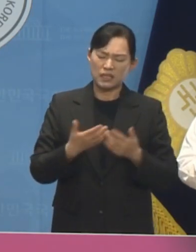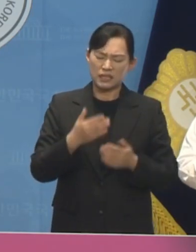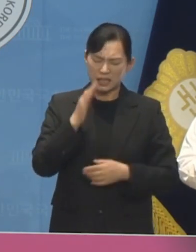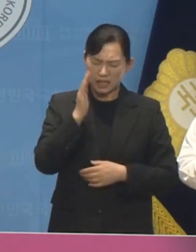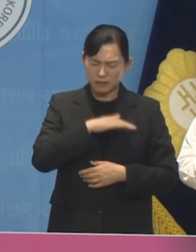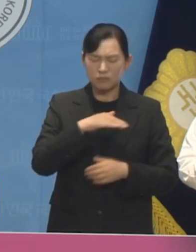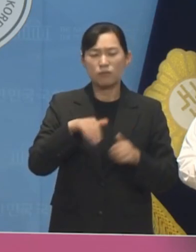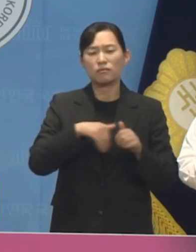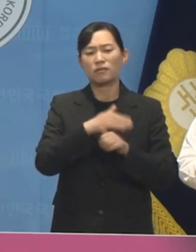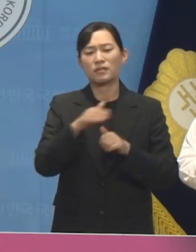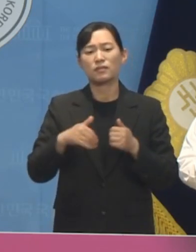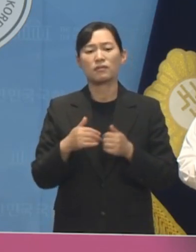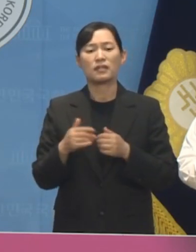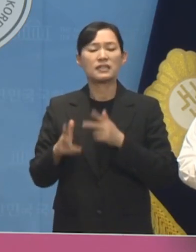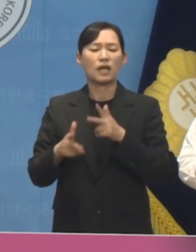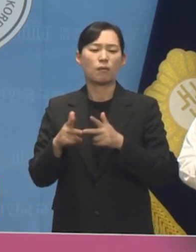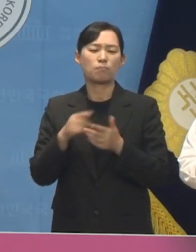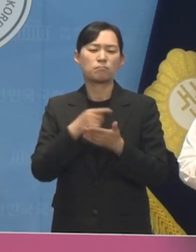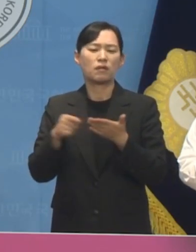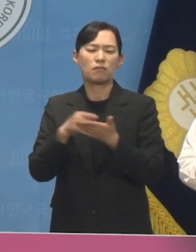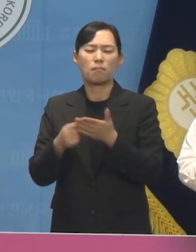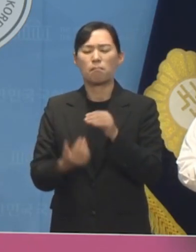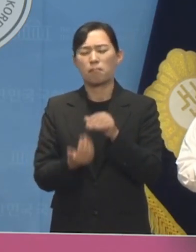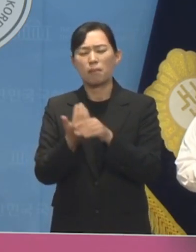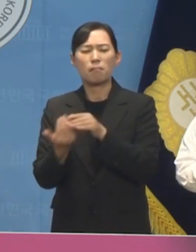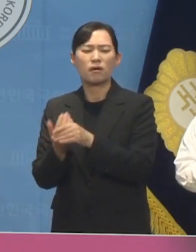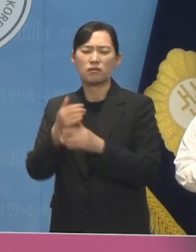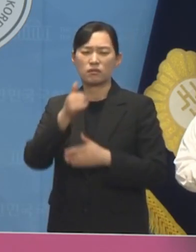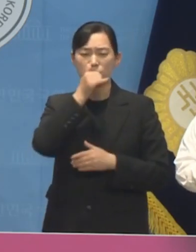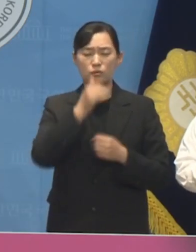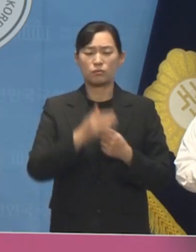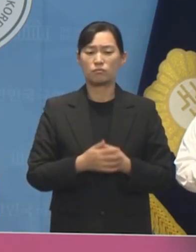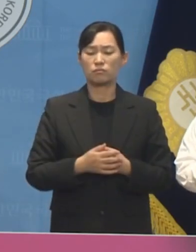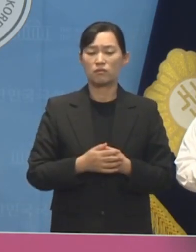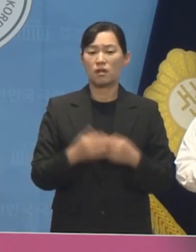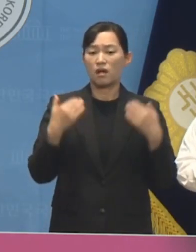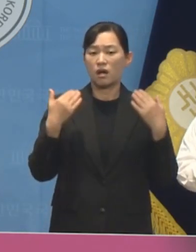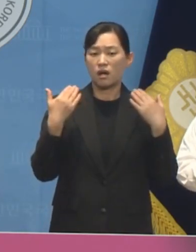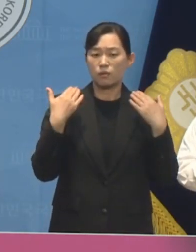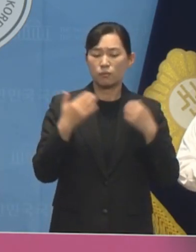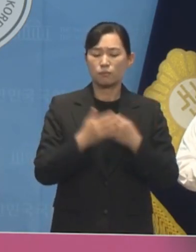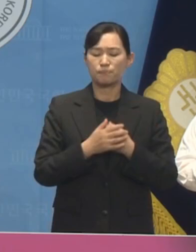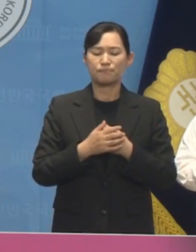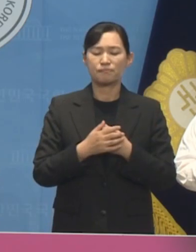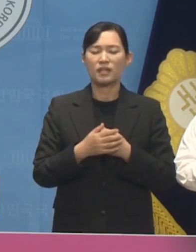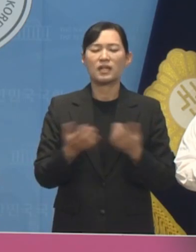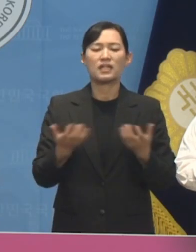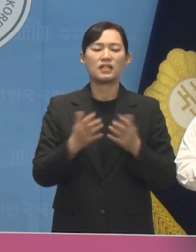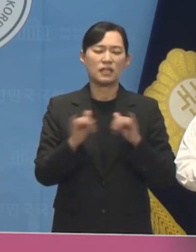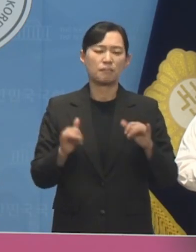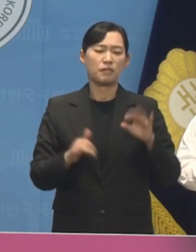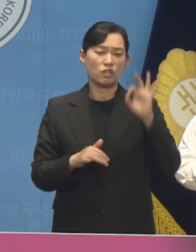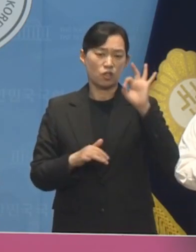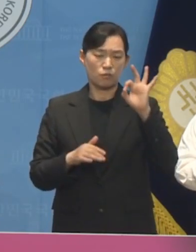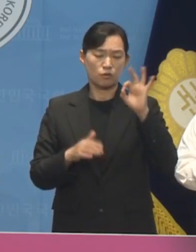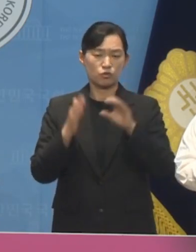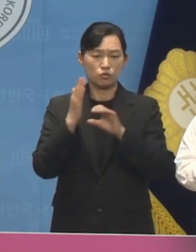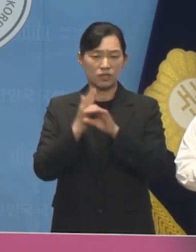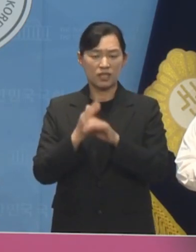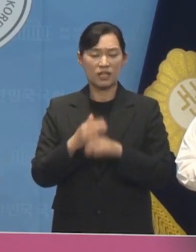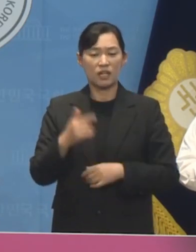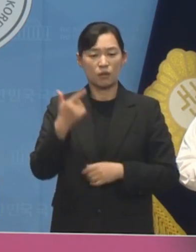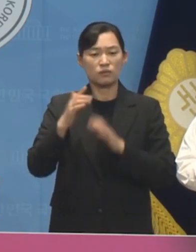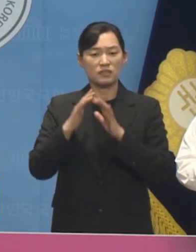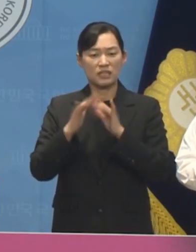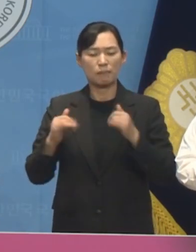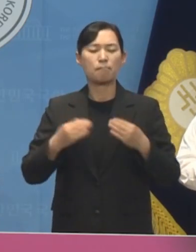속에서 산업재해 또한 번번이 발생하고 있습니다. 저희 학교 10명의 조리원 중 6명이 폐결절로